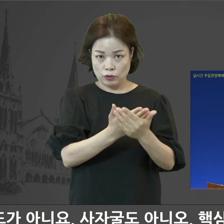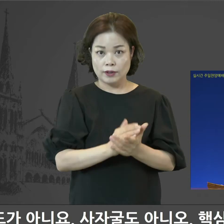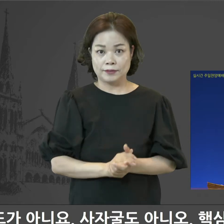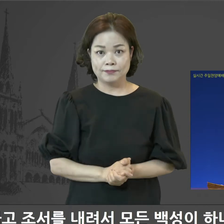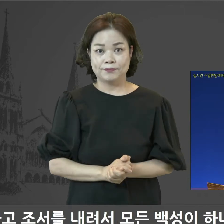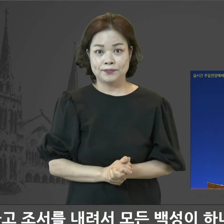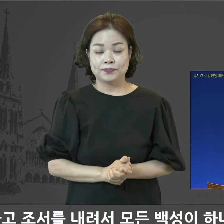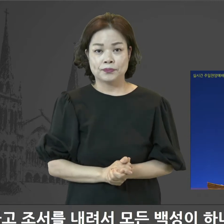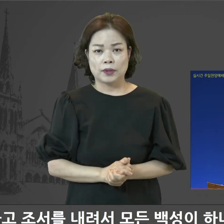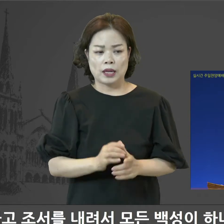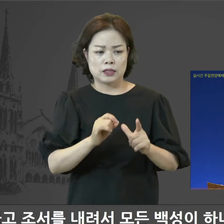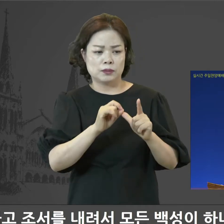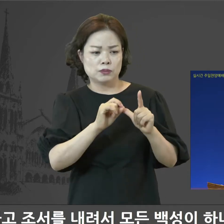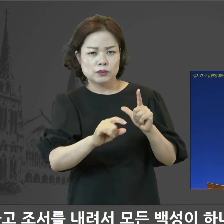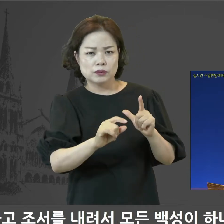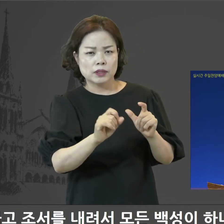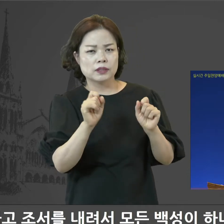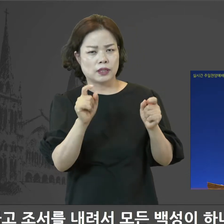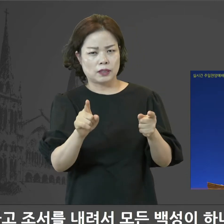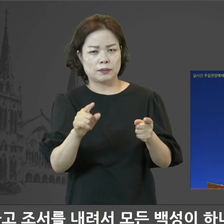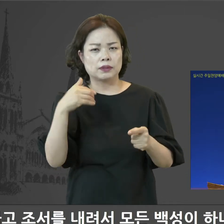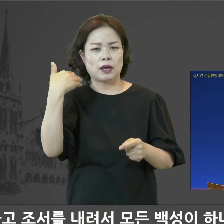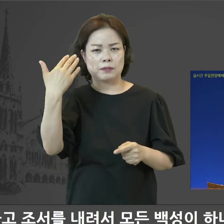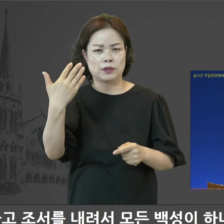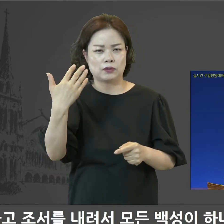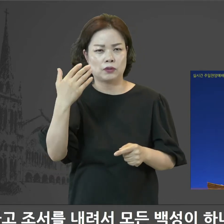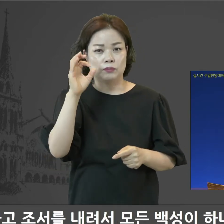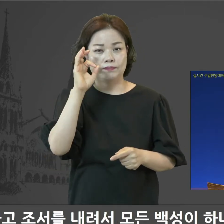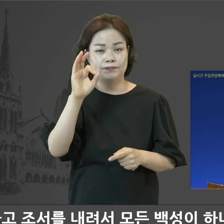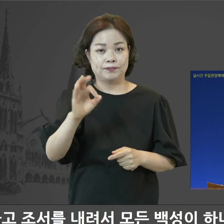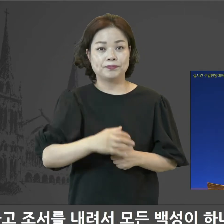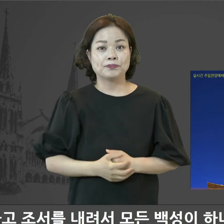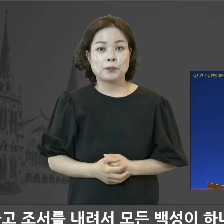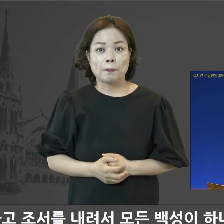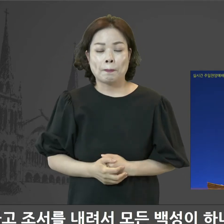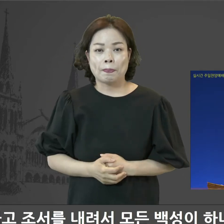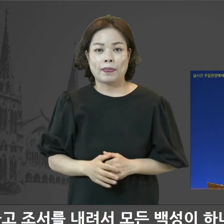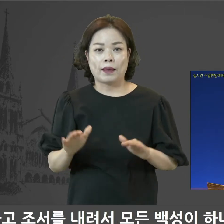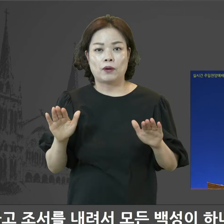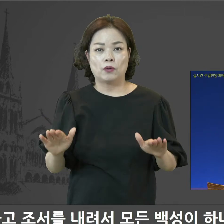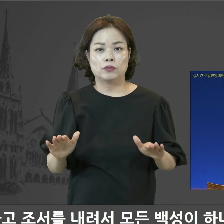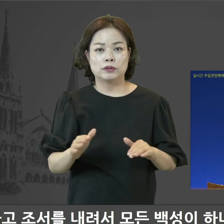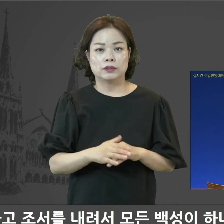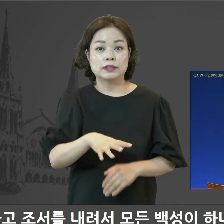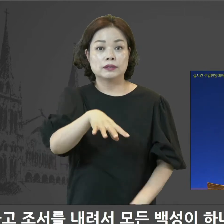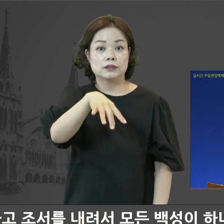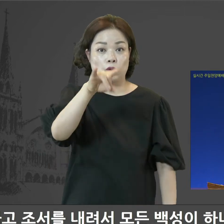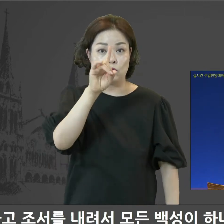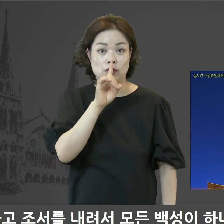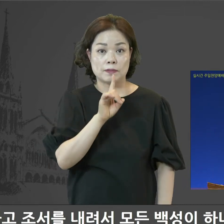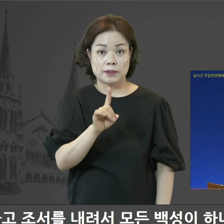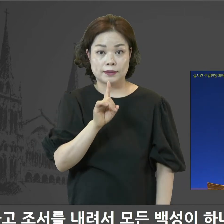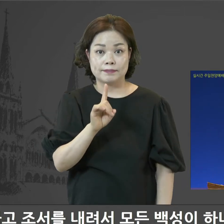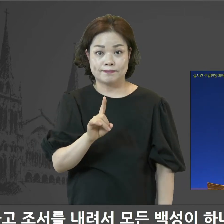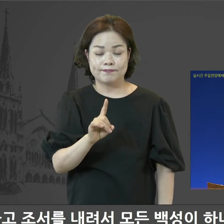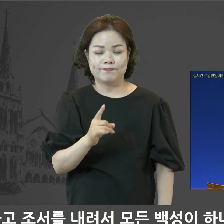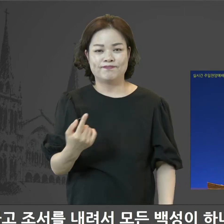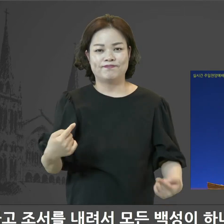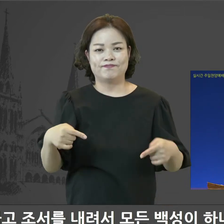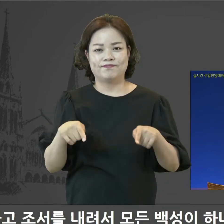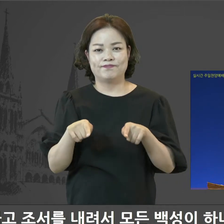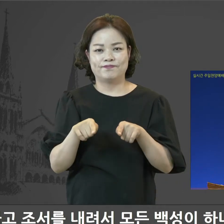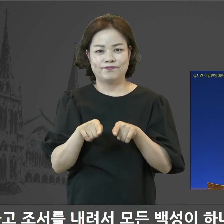여겨집니다. 이 부분은 기회가 되면 다음번에 살펴보기로 하고, 오늘은 그 서론에 대한 이야기 여러분들과